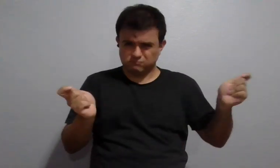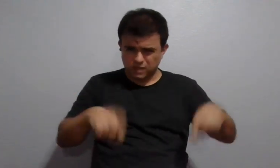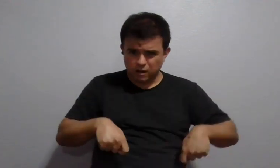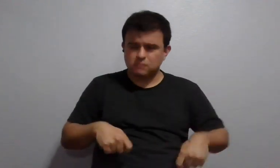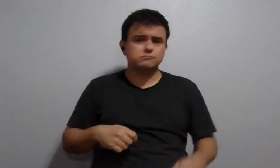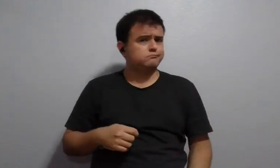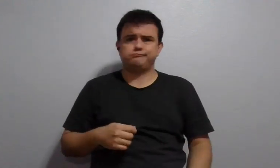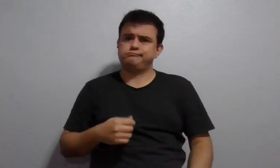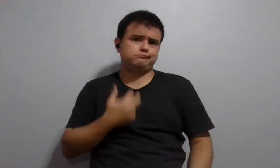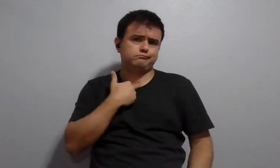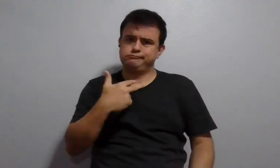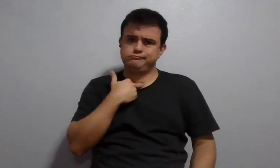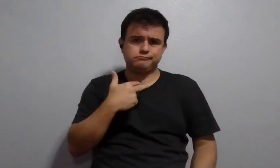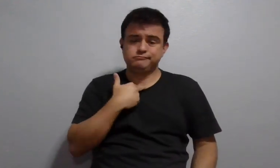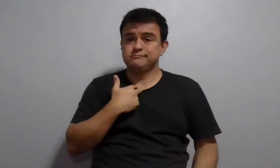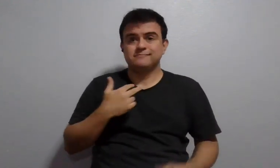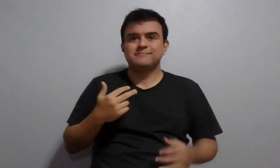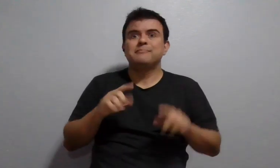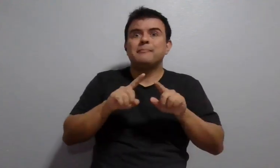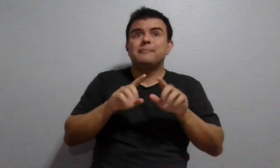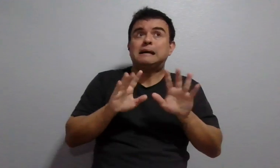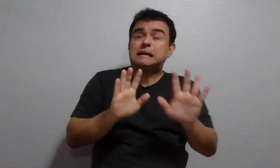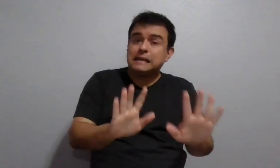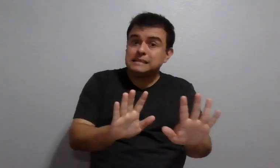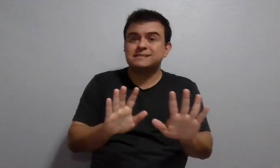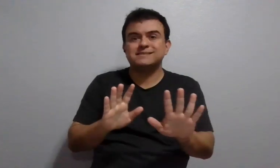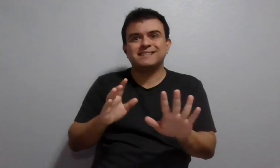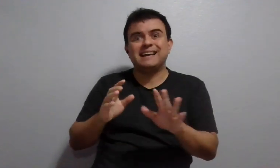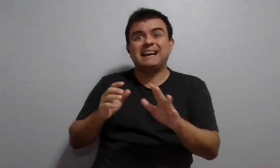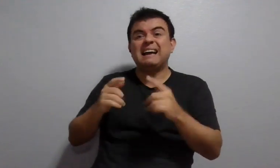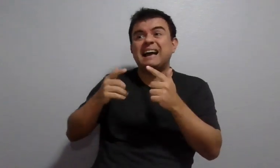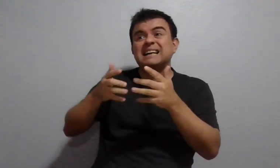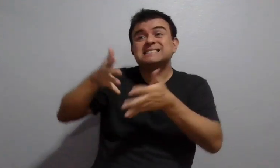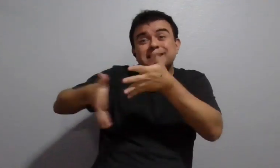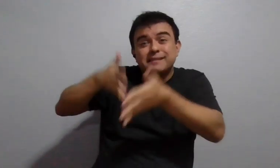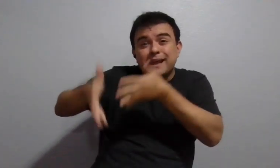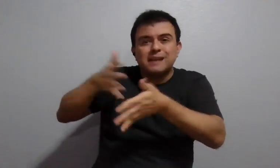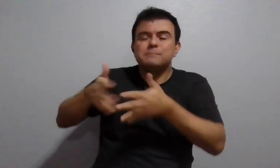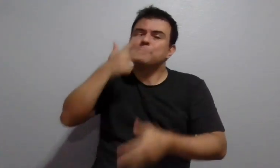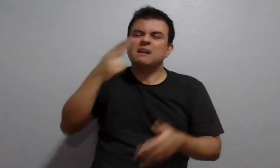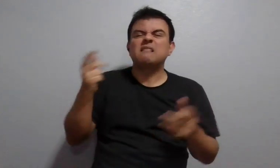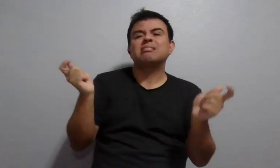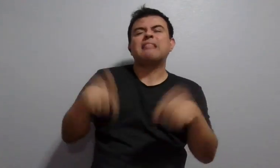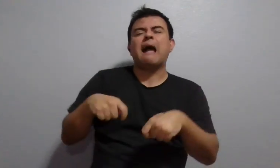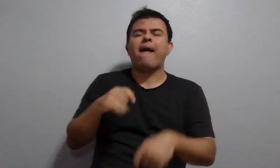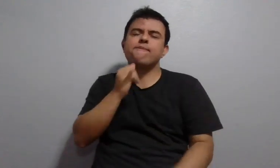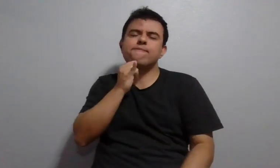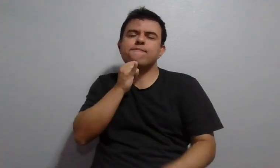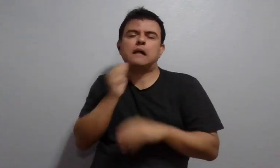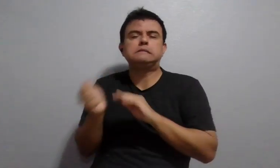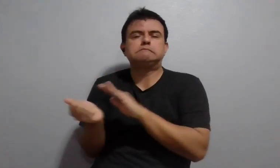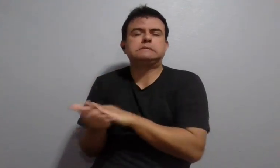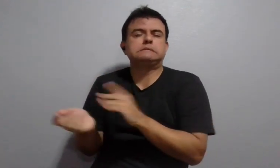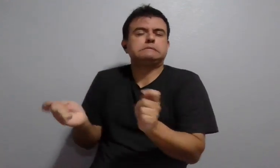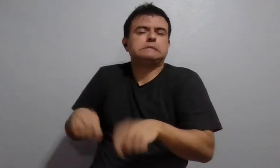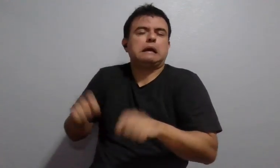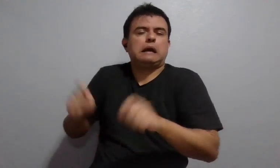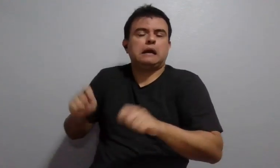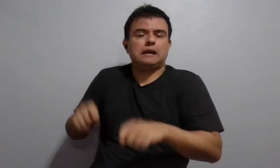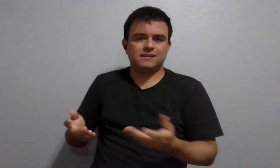lógica não acontece quando se trata de língua brasileira de sinais, né? Provavelmente muito ainda pelo status